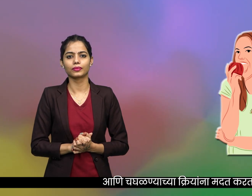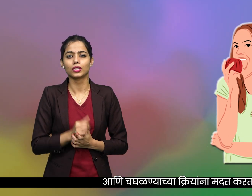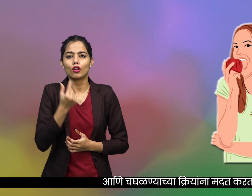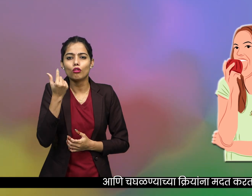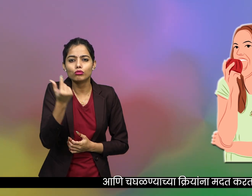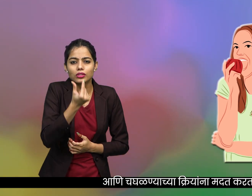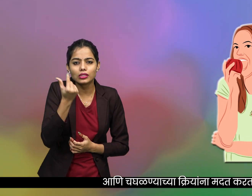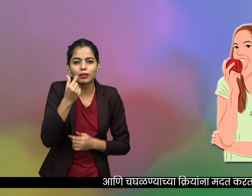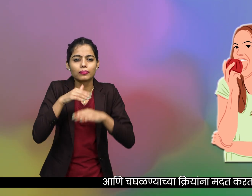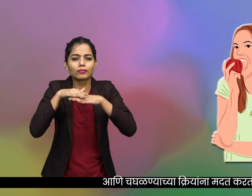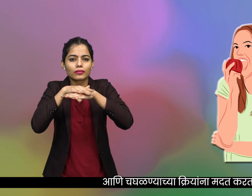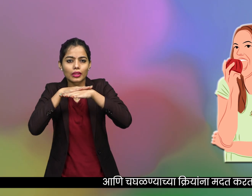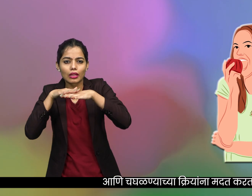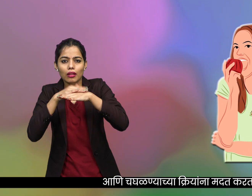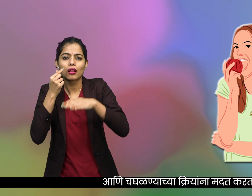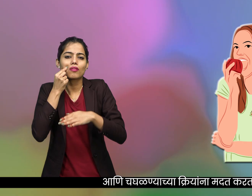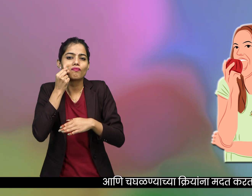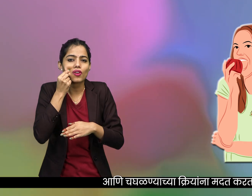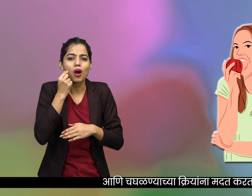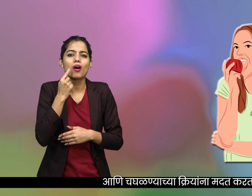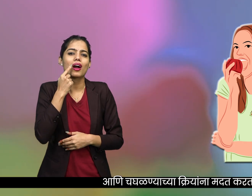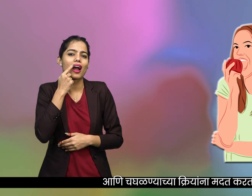आणि चघळण्याच्या क्रियांना मदत करतात.